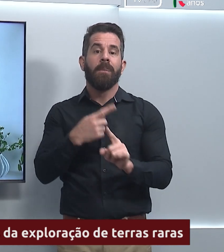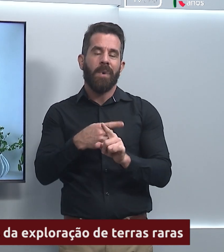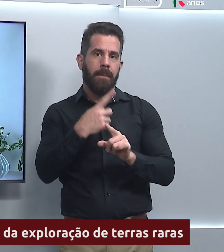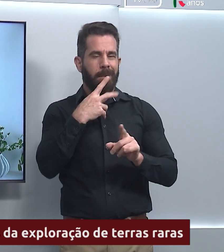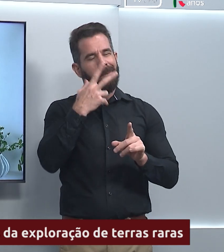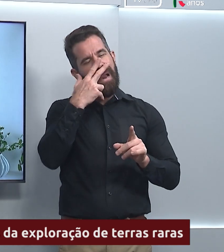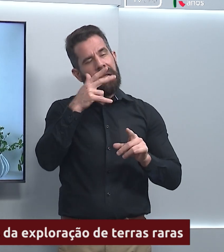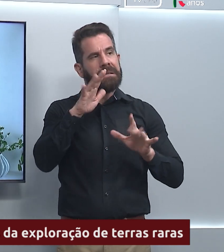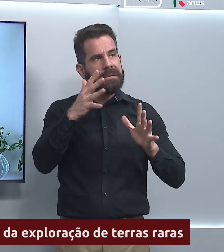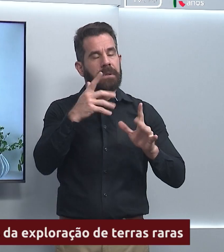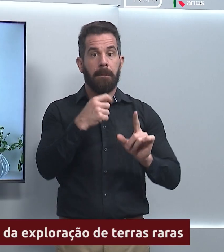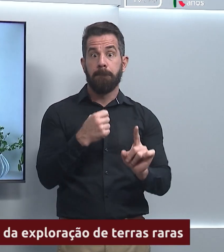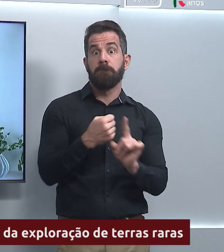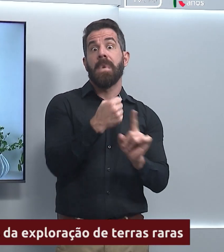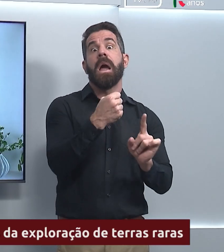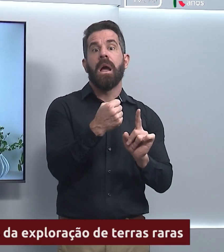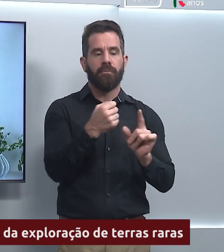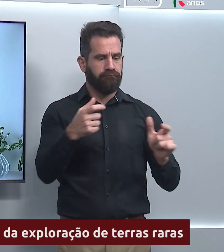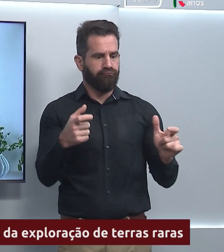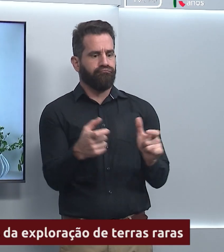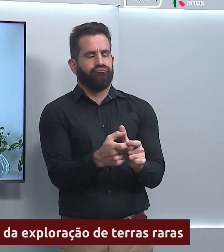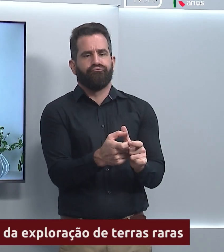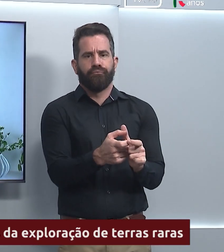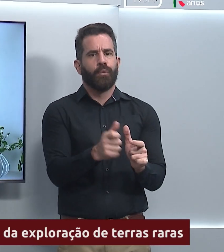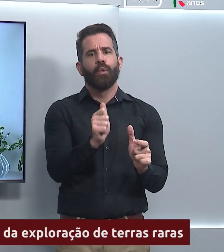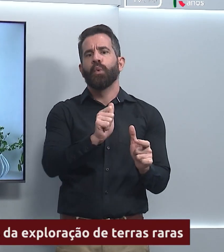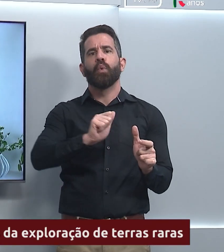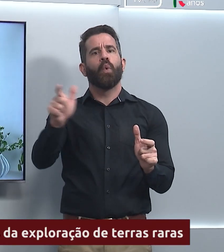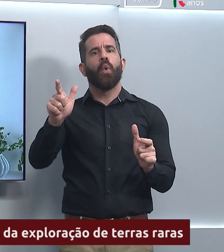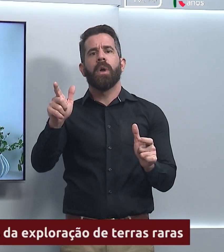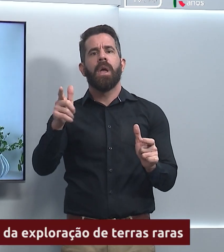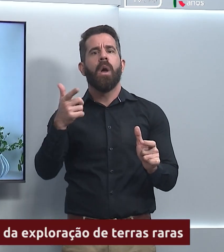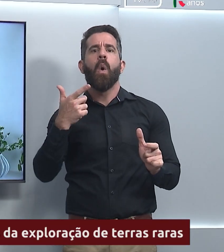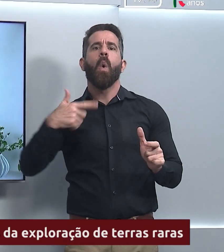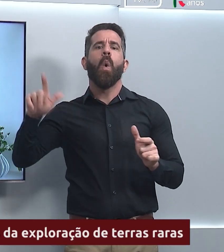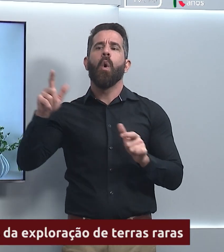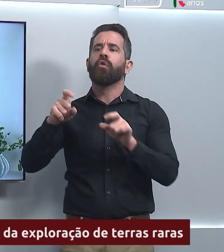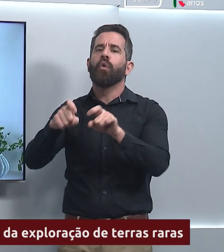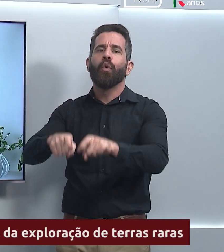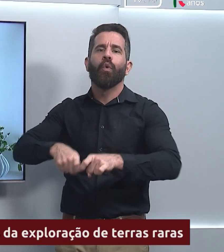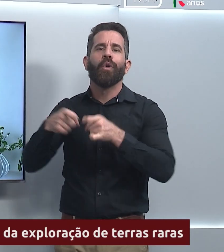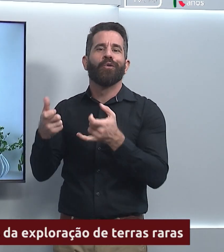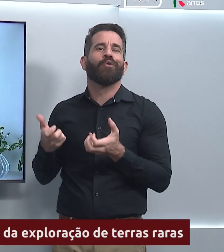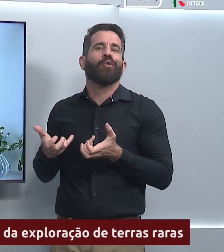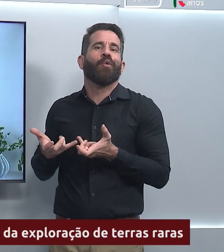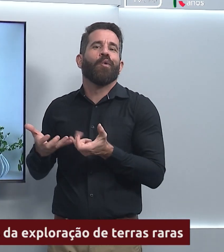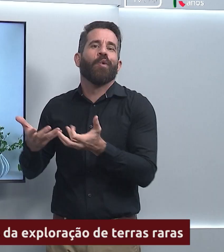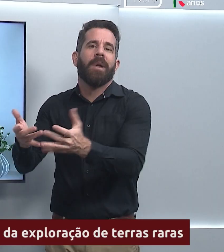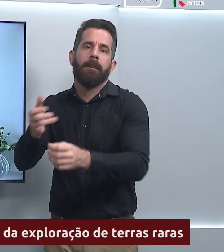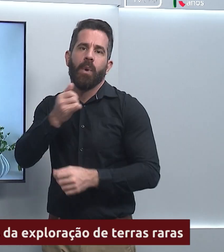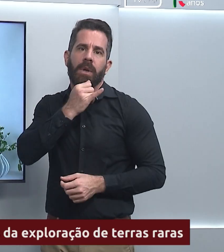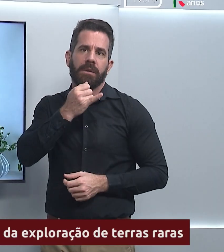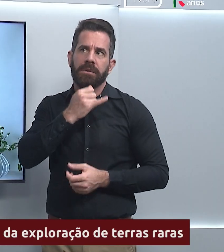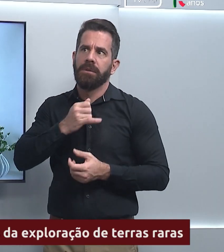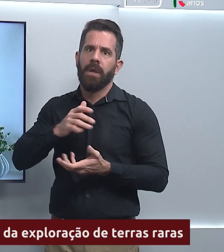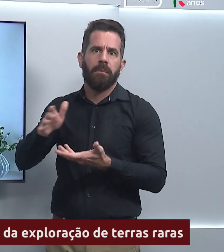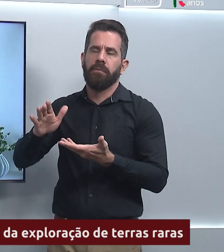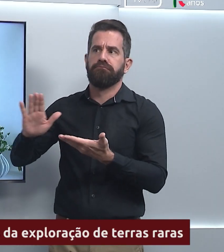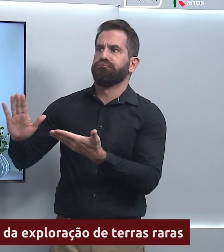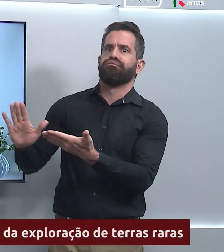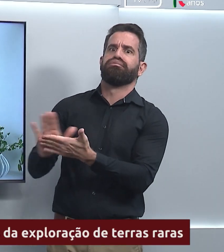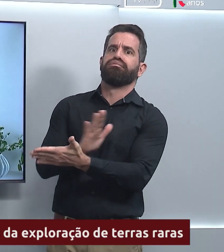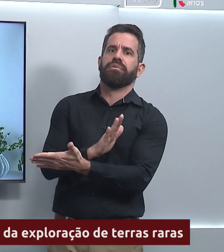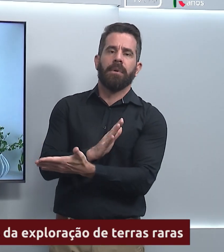de extensão é muito menor, por exemplo, do que a área que a agricultura vai solicitar, né? Então, nós estamos falando de áreas